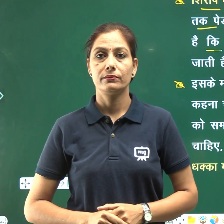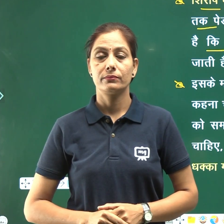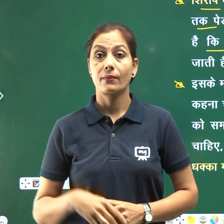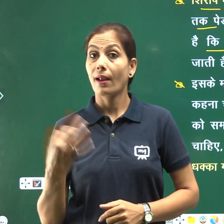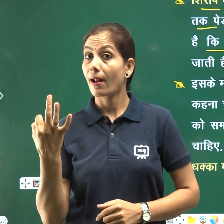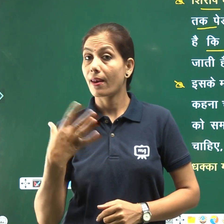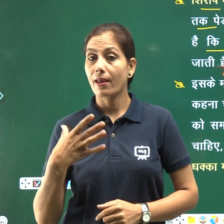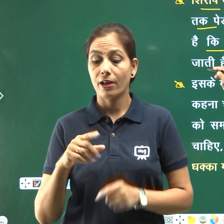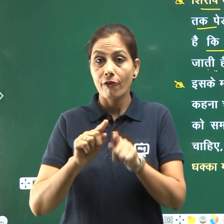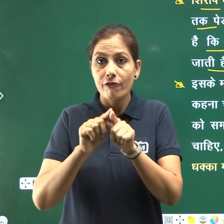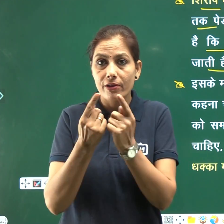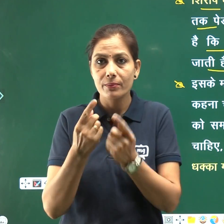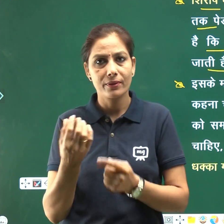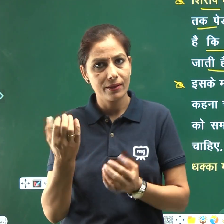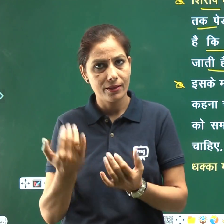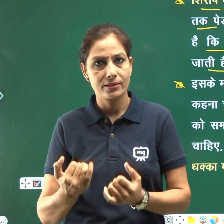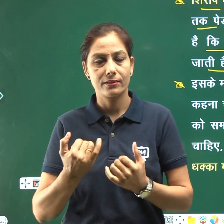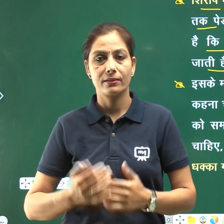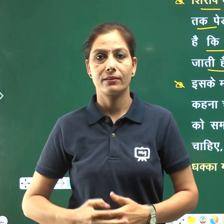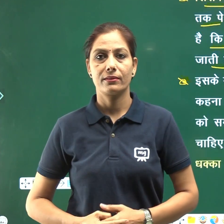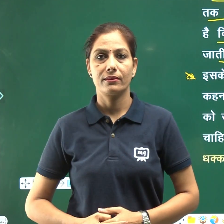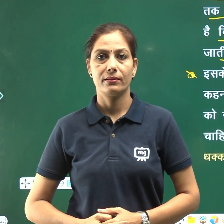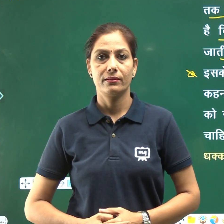नई फली भी आ जाती है।